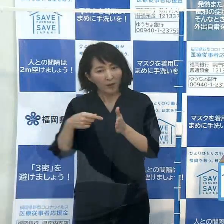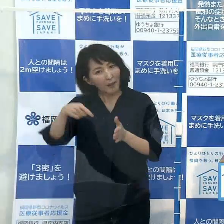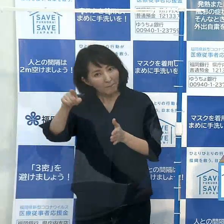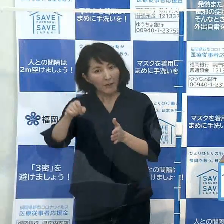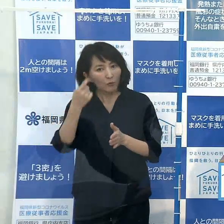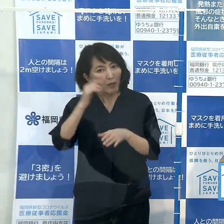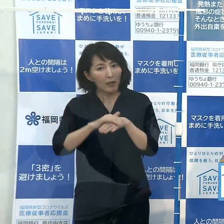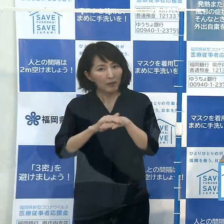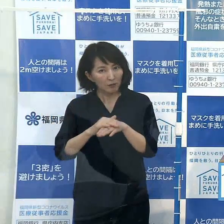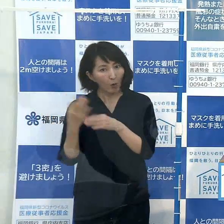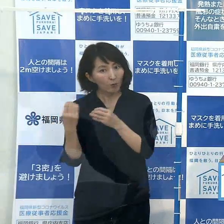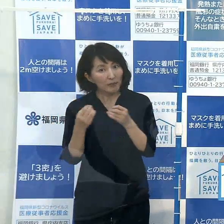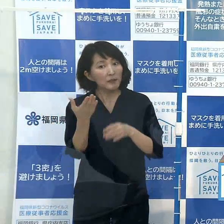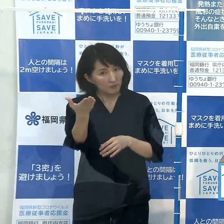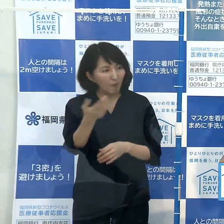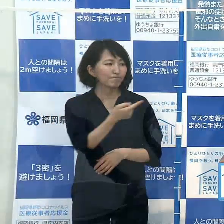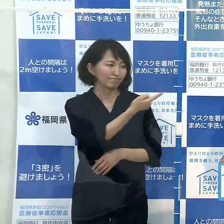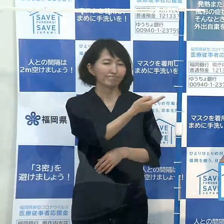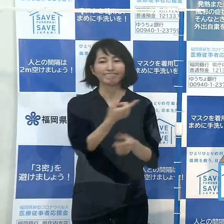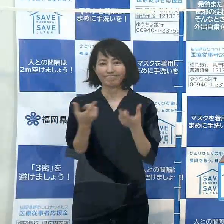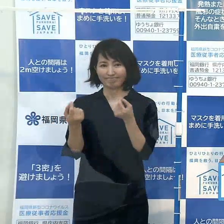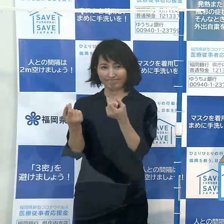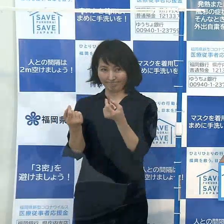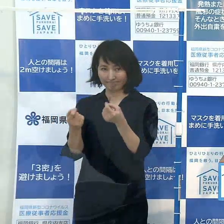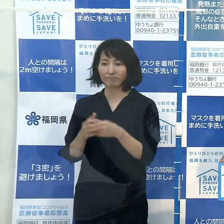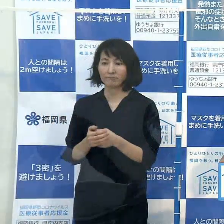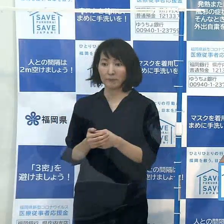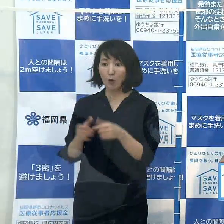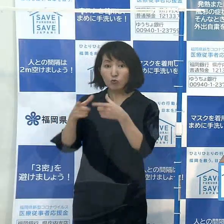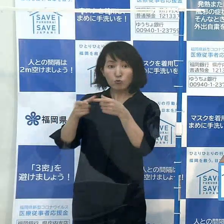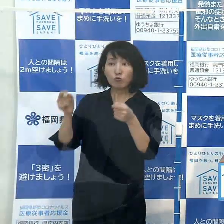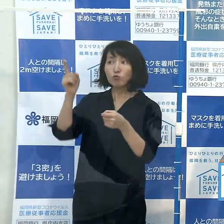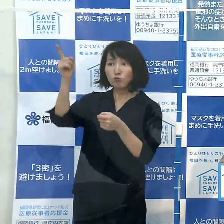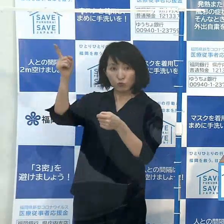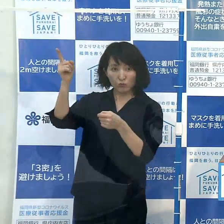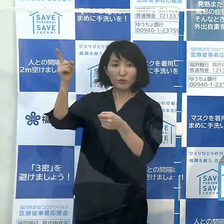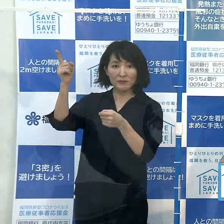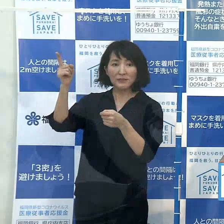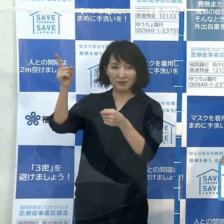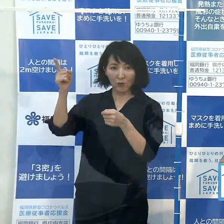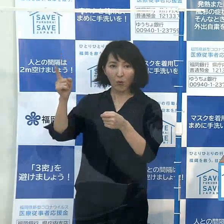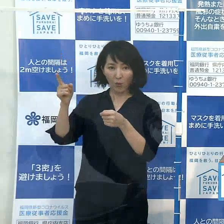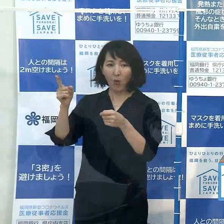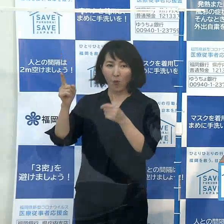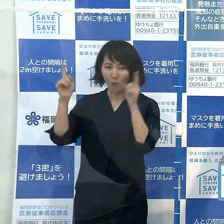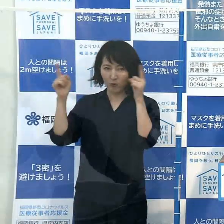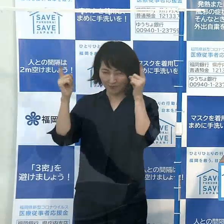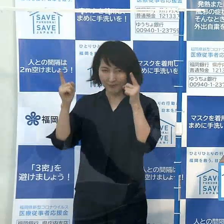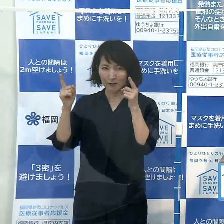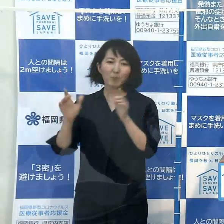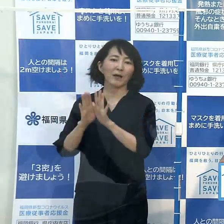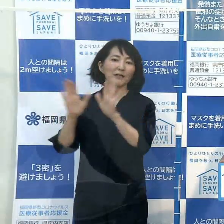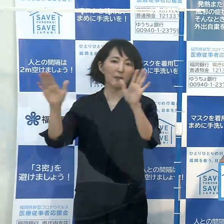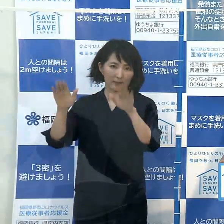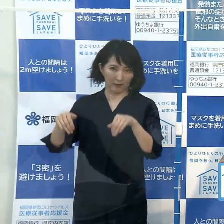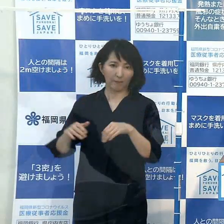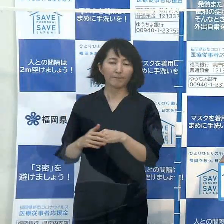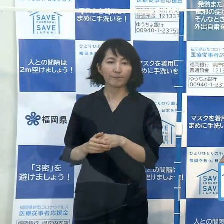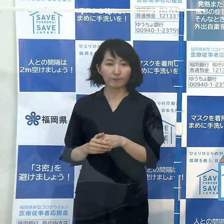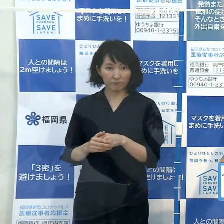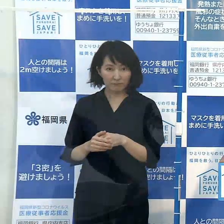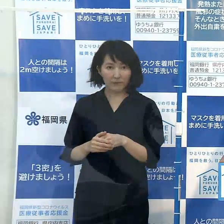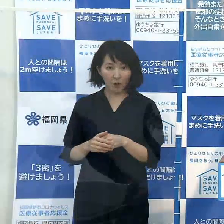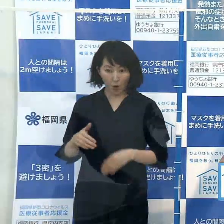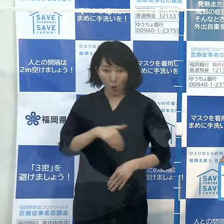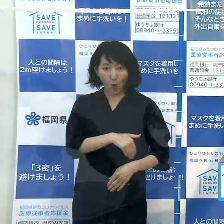はい、国の事業で、やっておられて、もうすでに始まっているわけですね。で来られる方も、